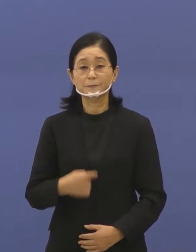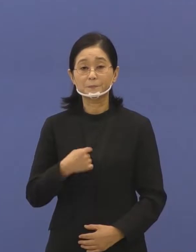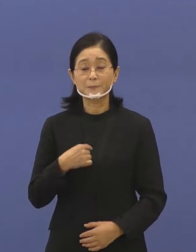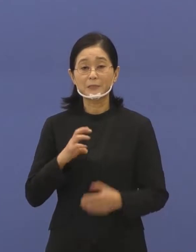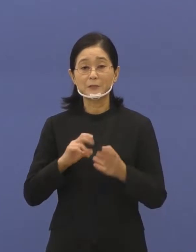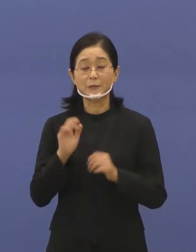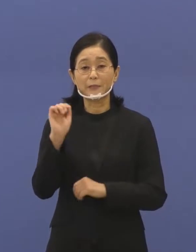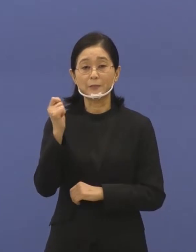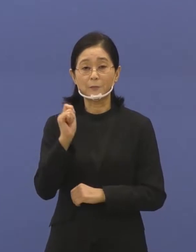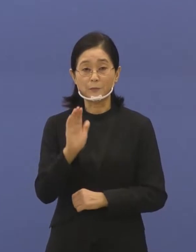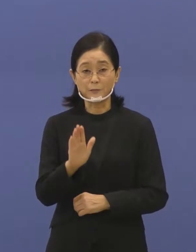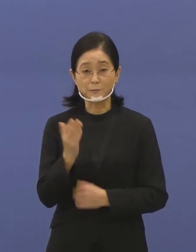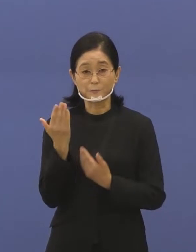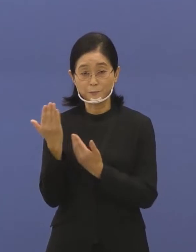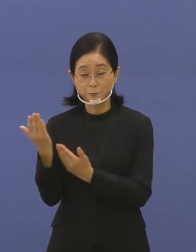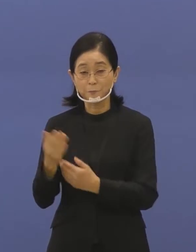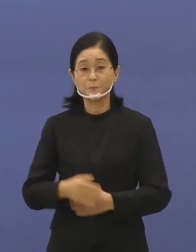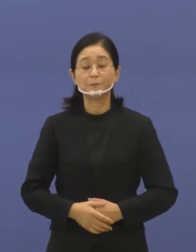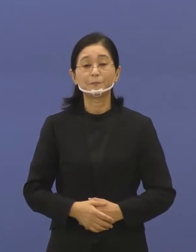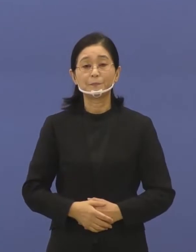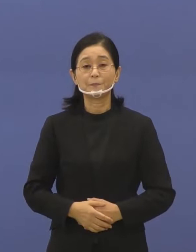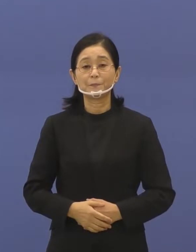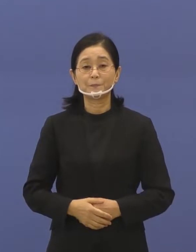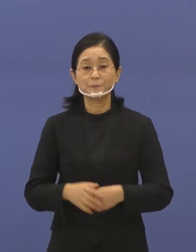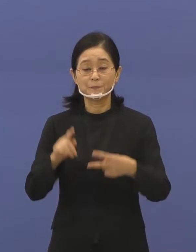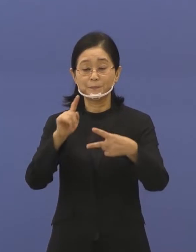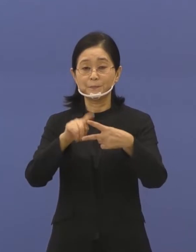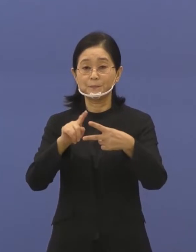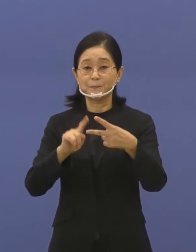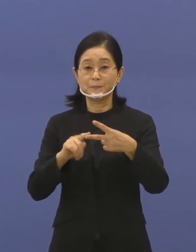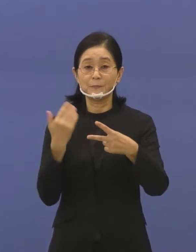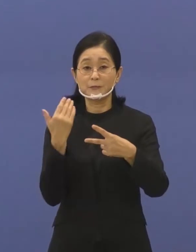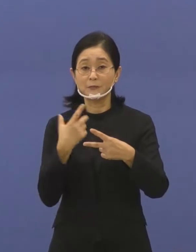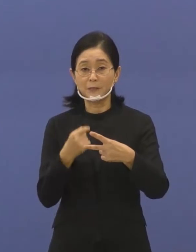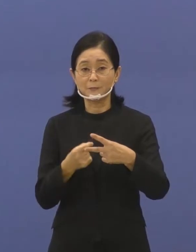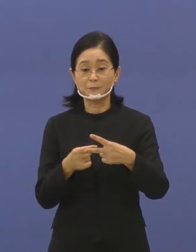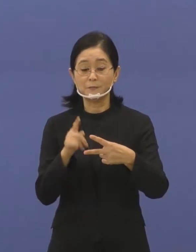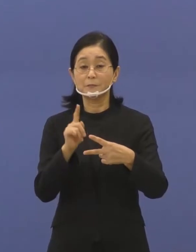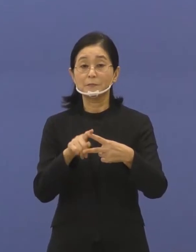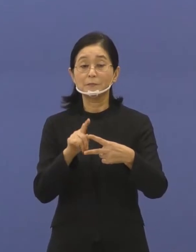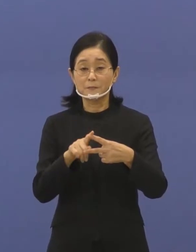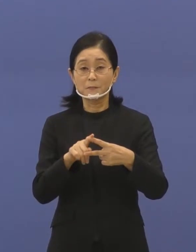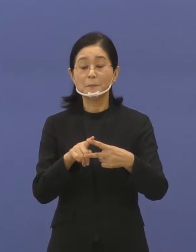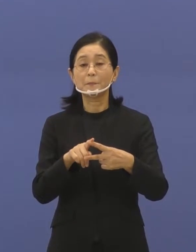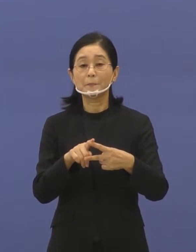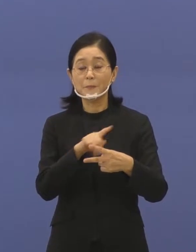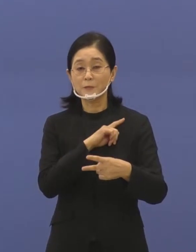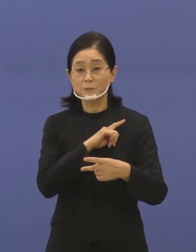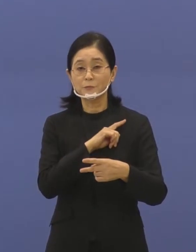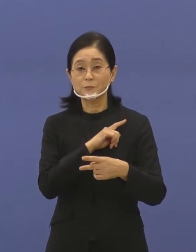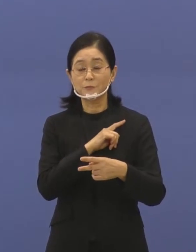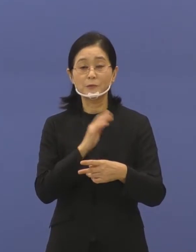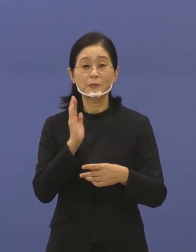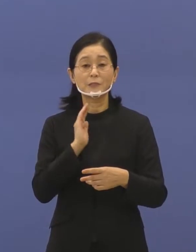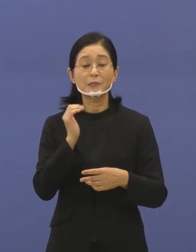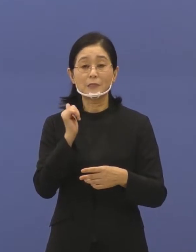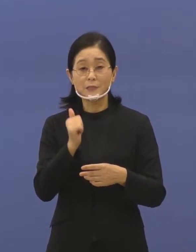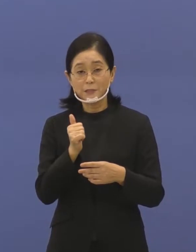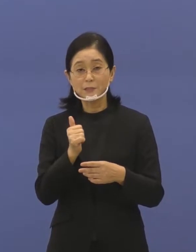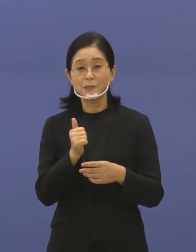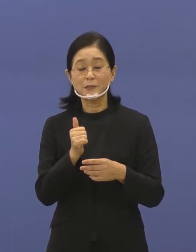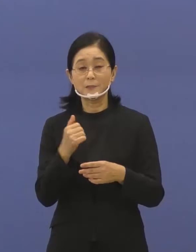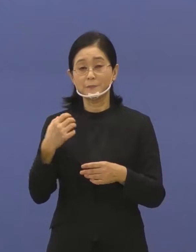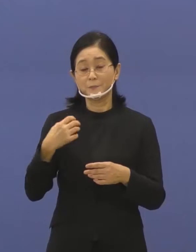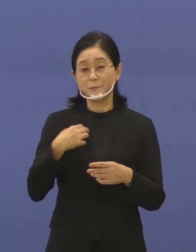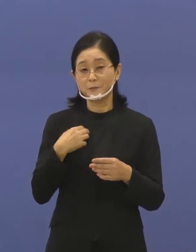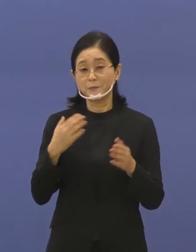岩手日報の佐井と申します。はい、大きく2点、知事の任期満了まで1年というところと、安倍元首相の国葬について